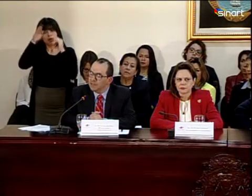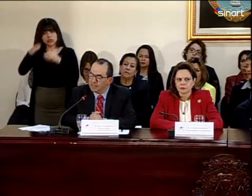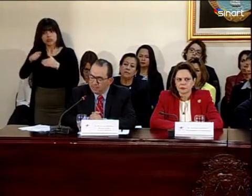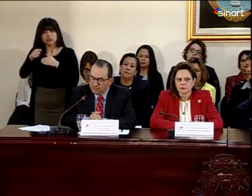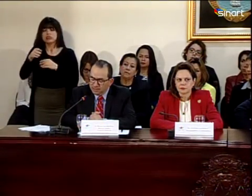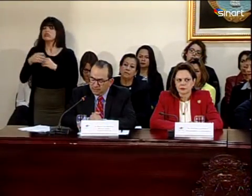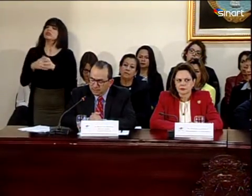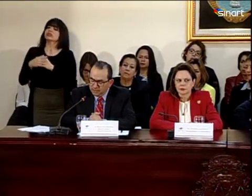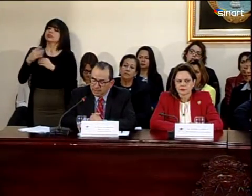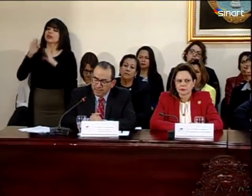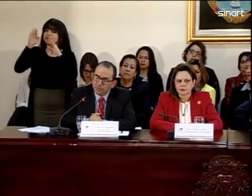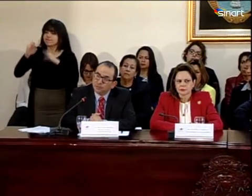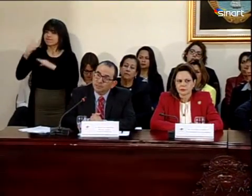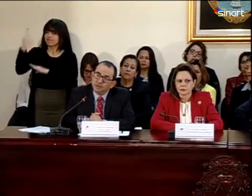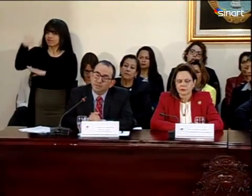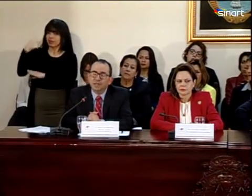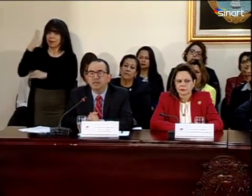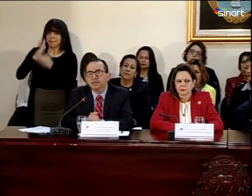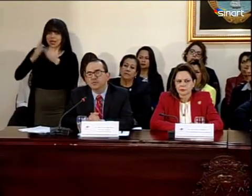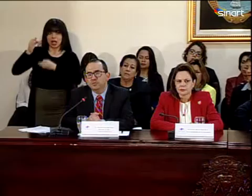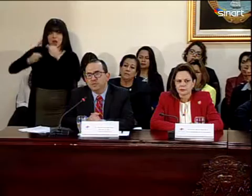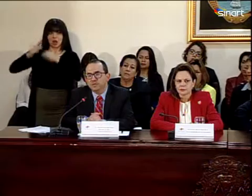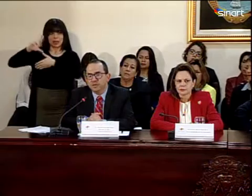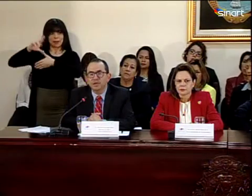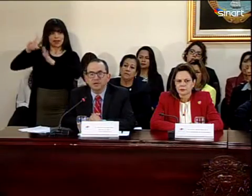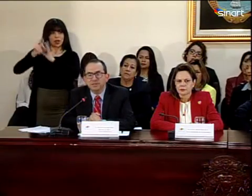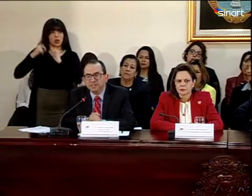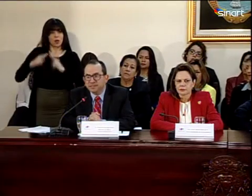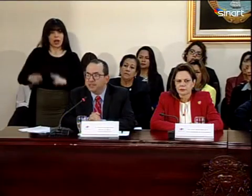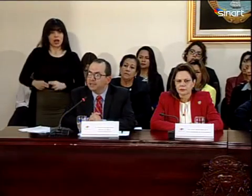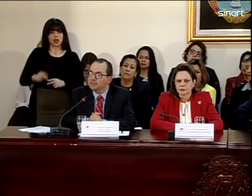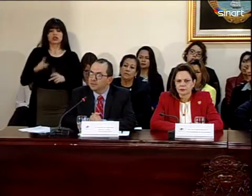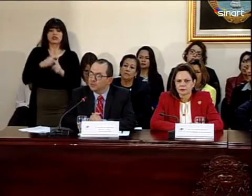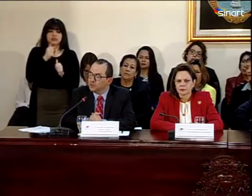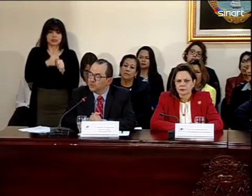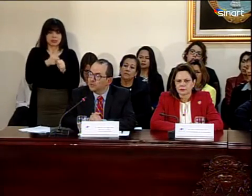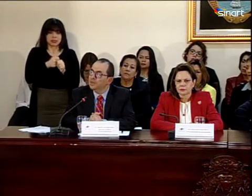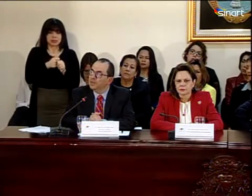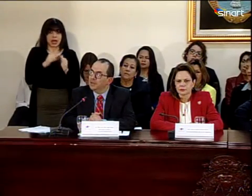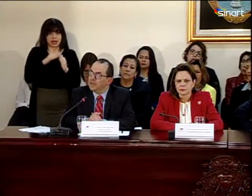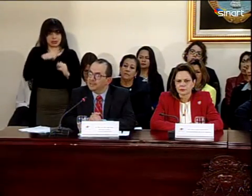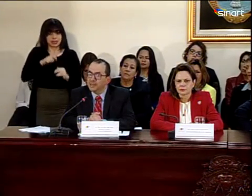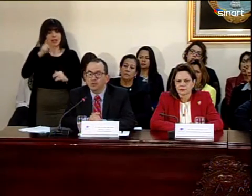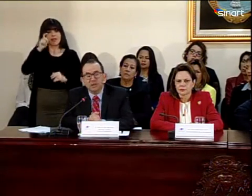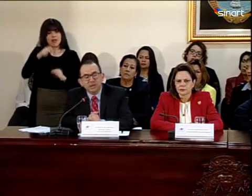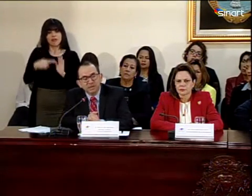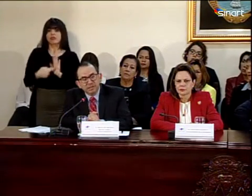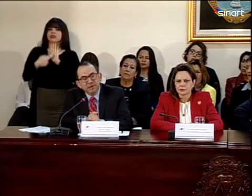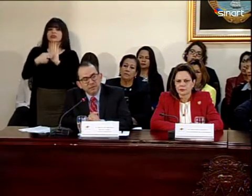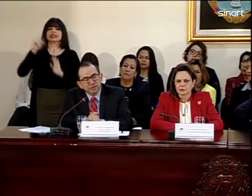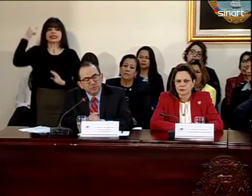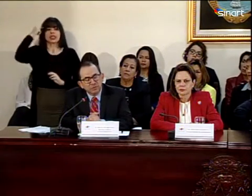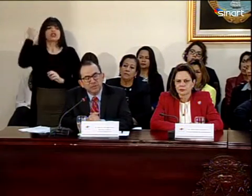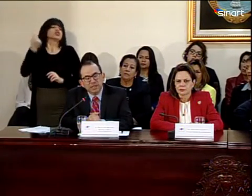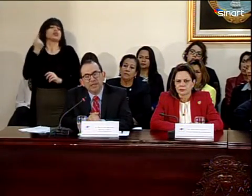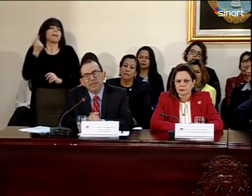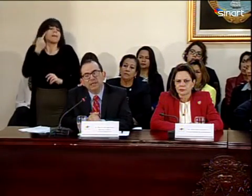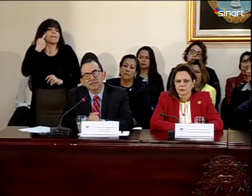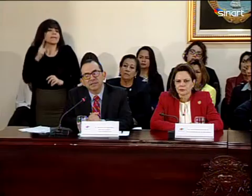de la Corte Interamericana de Derechos Humanos representara en esta ocasión al Estado únicamente para